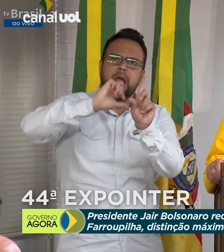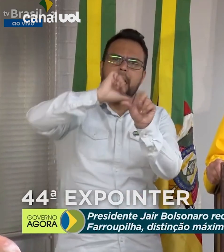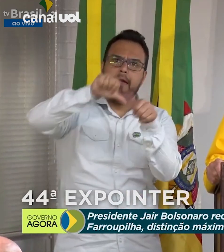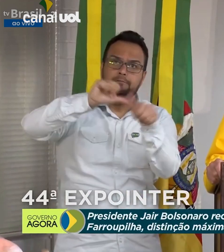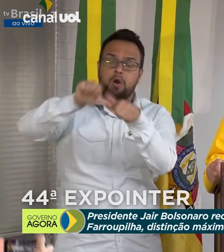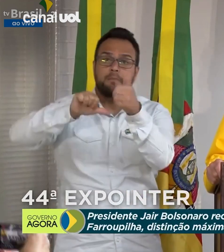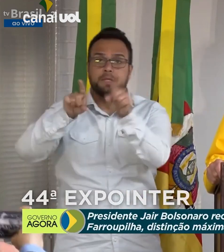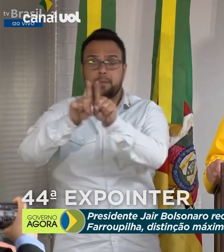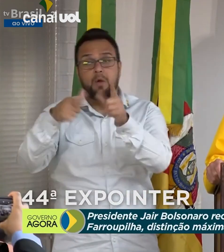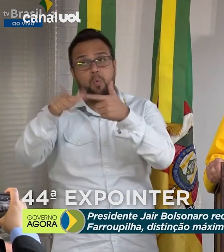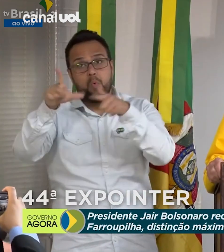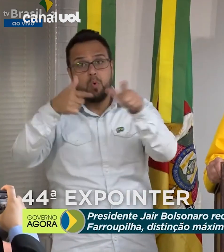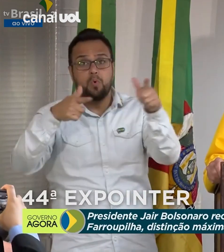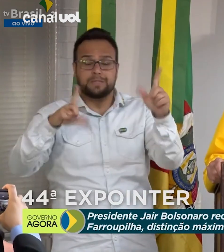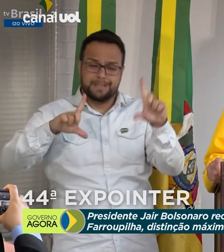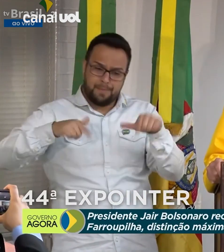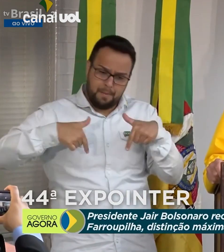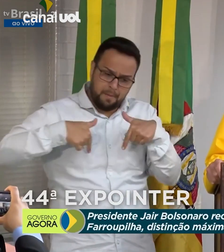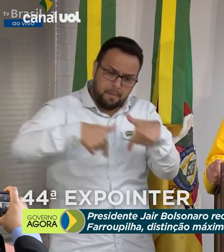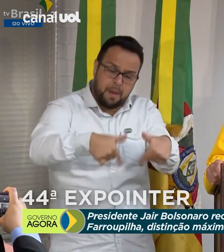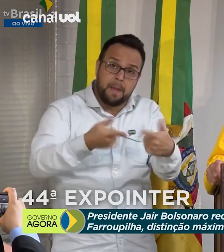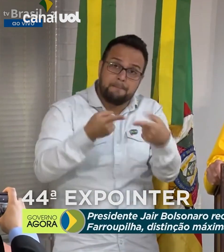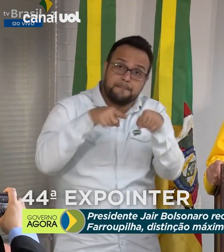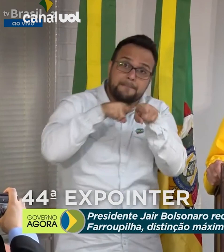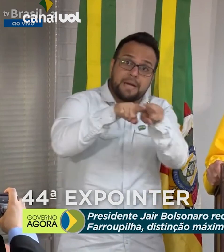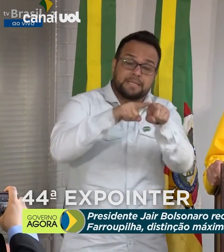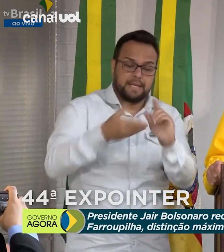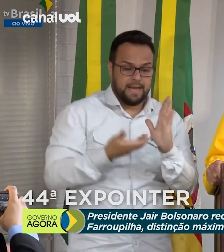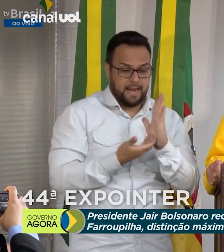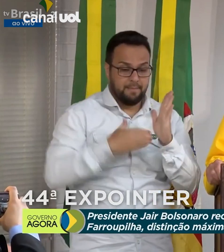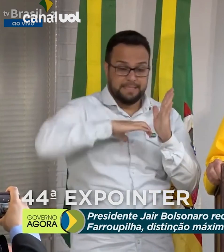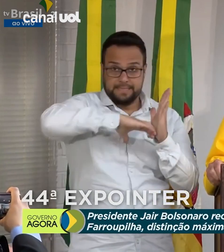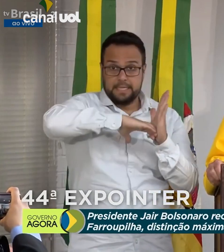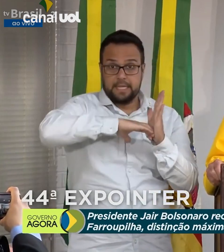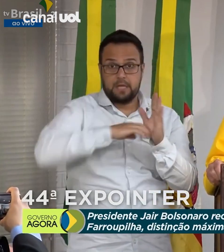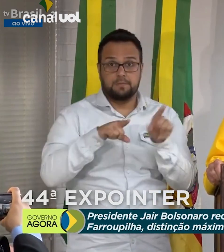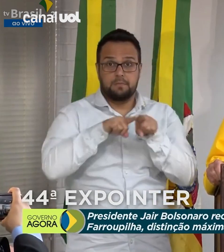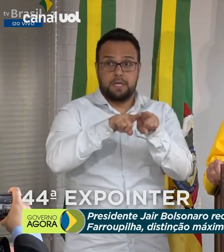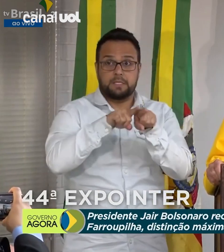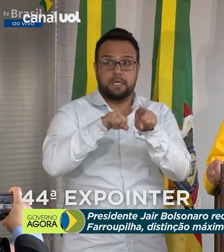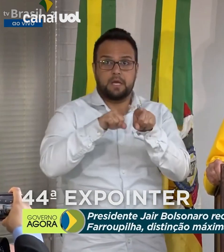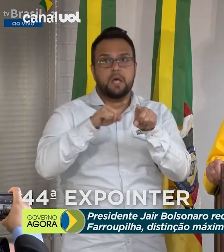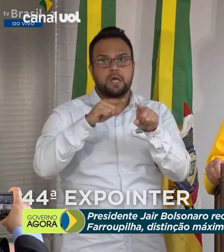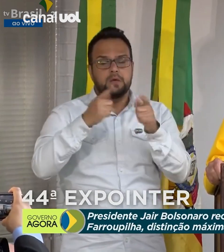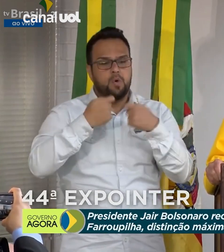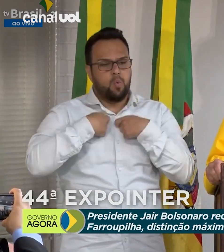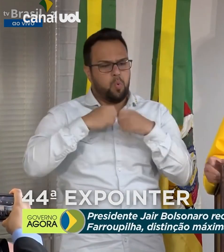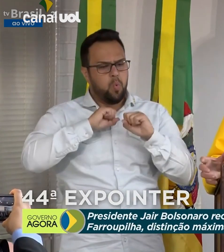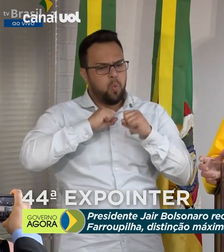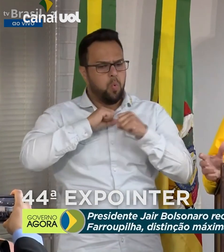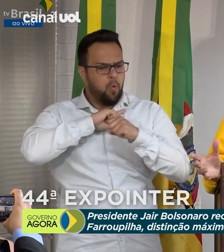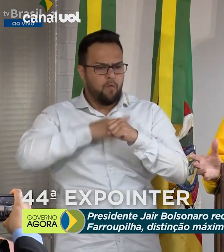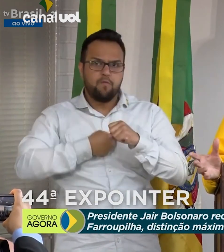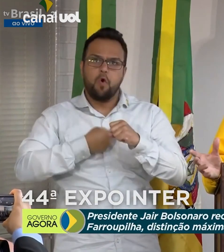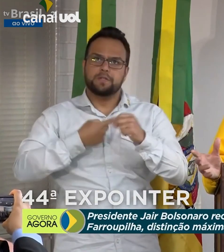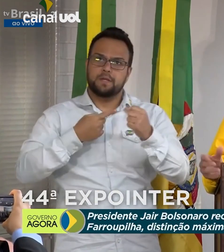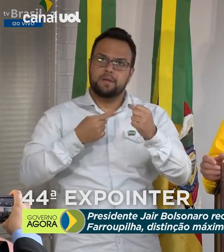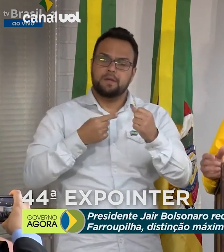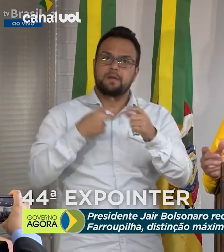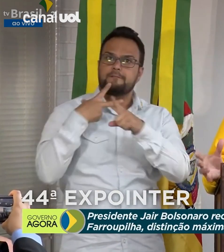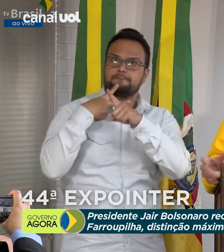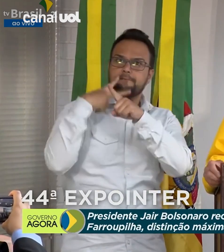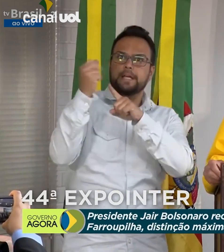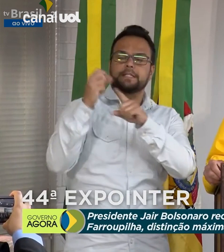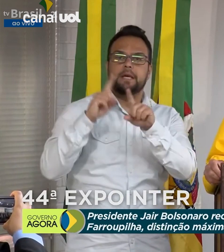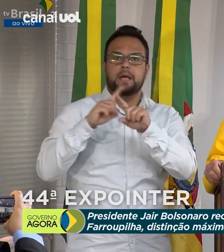outras tantas ações, em parceria com a Câmara e com o Senado, nos deu fôlego para vencer, não acabou ainda,